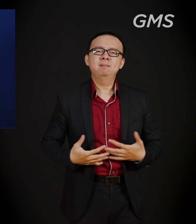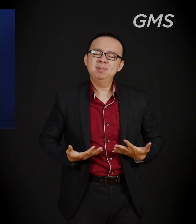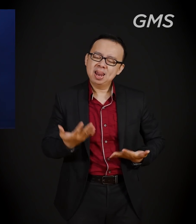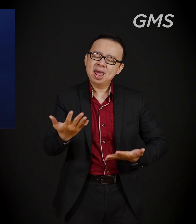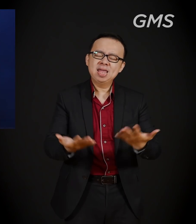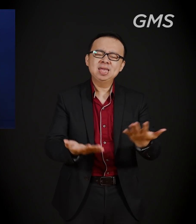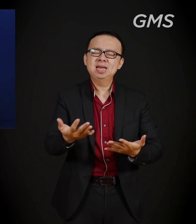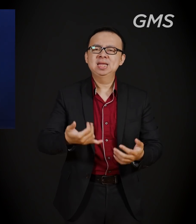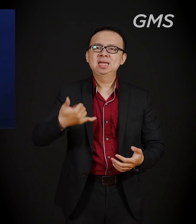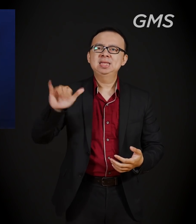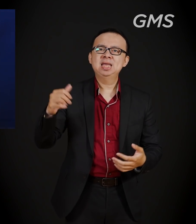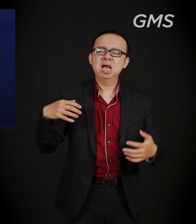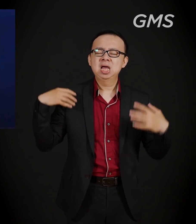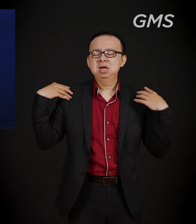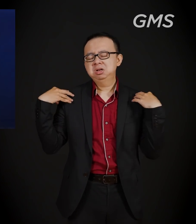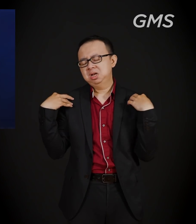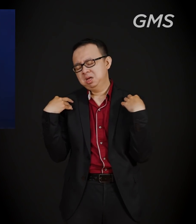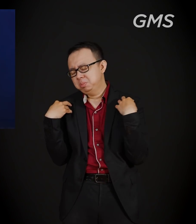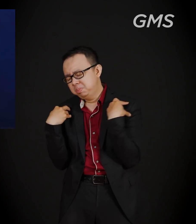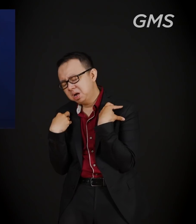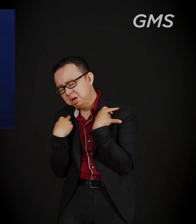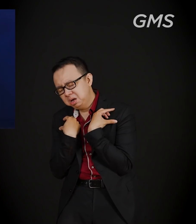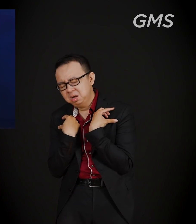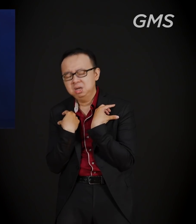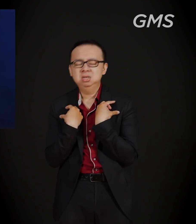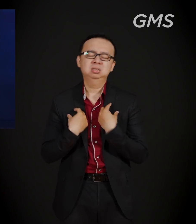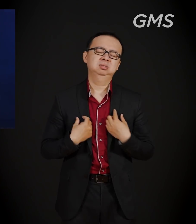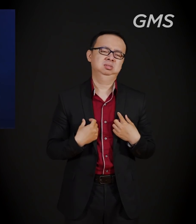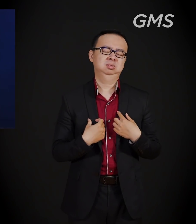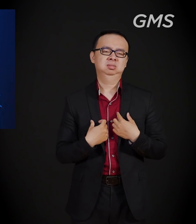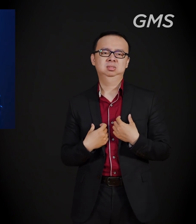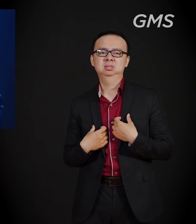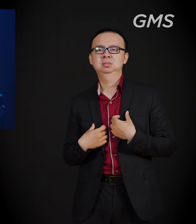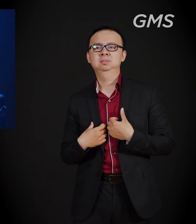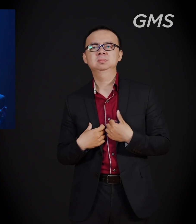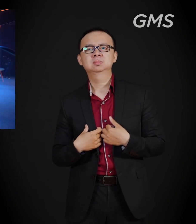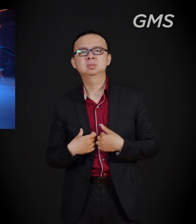melayani yang lelah dan berbeban.